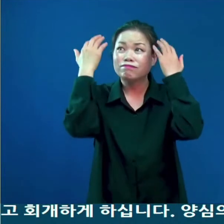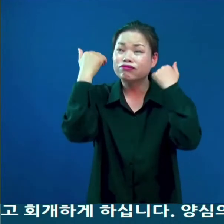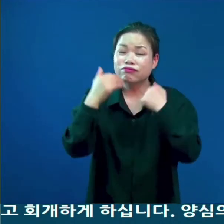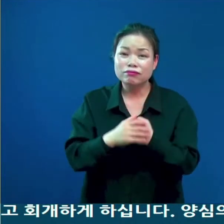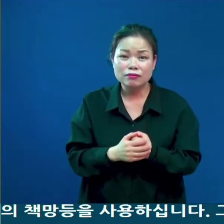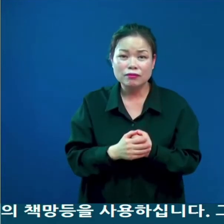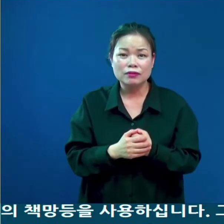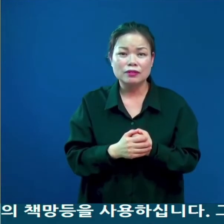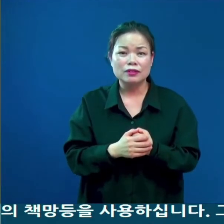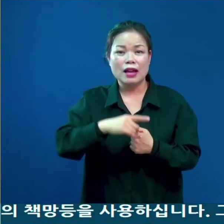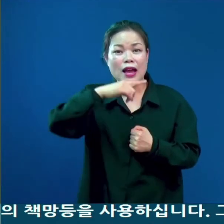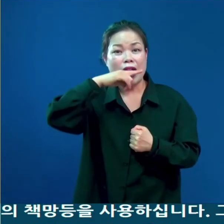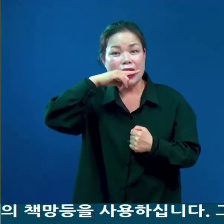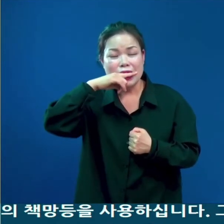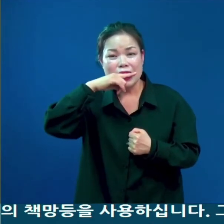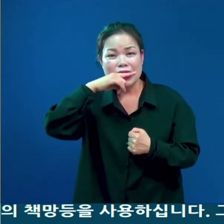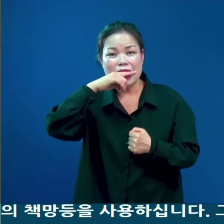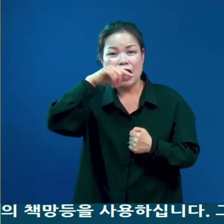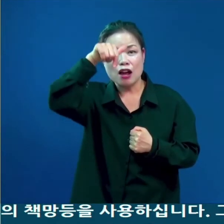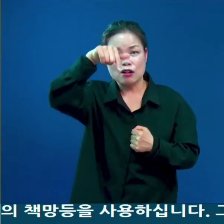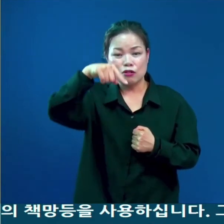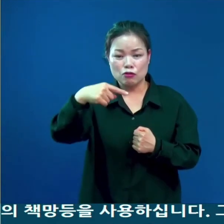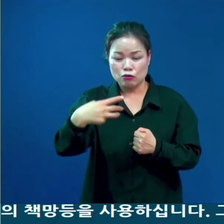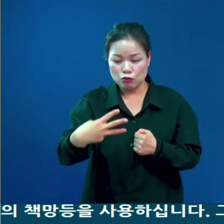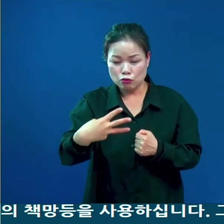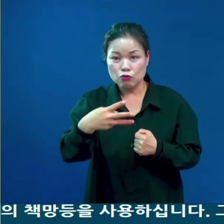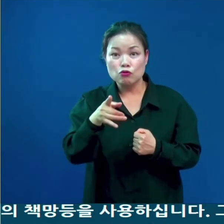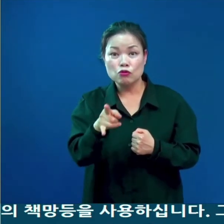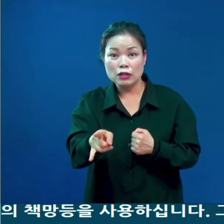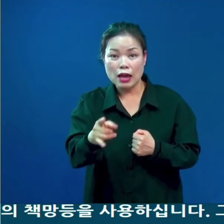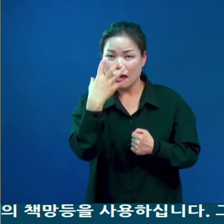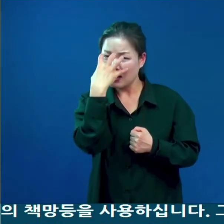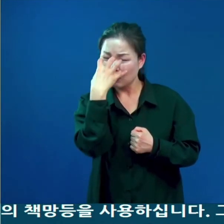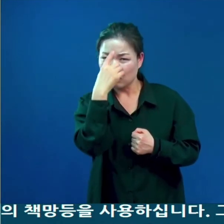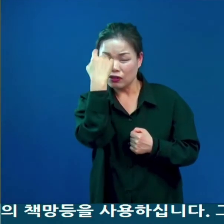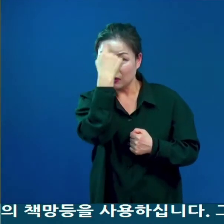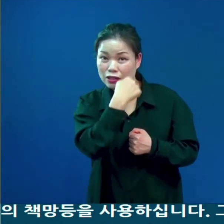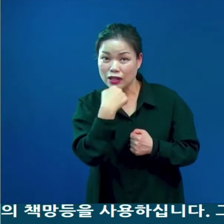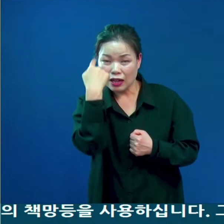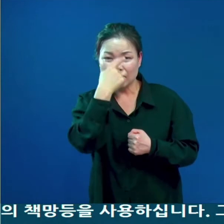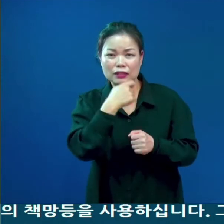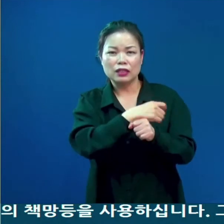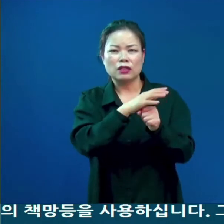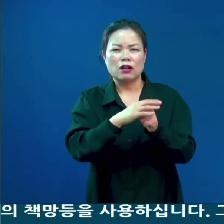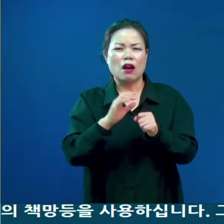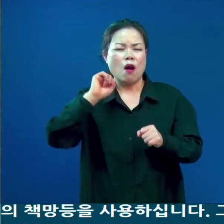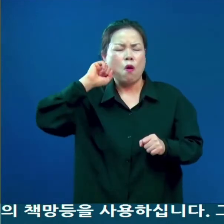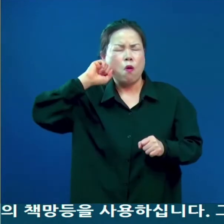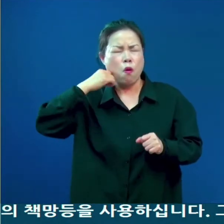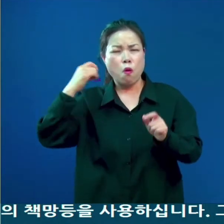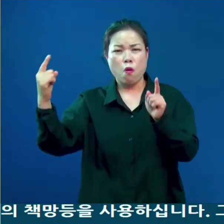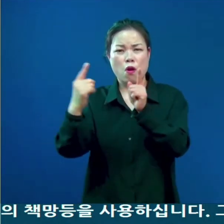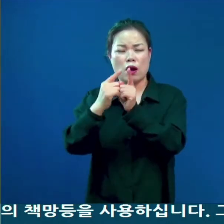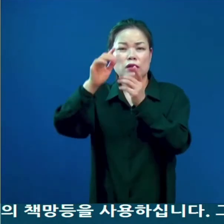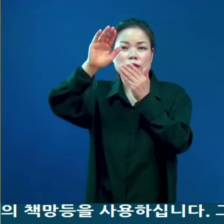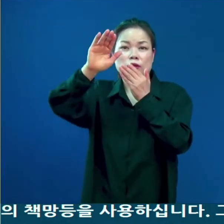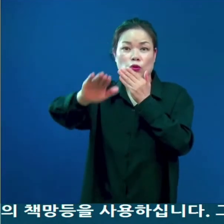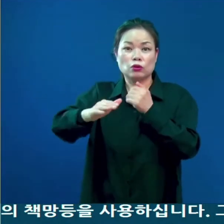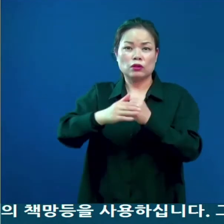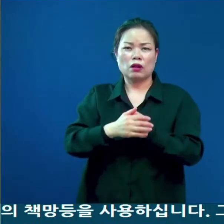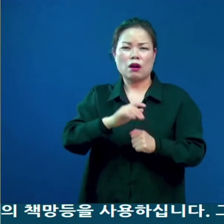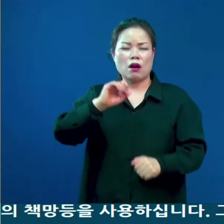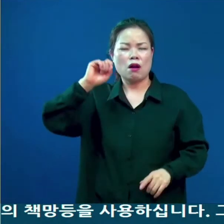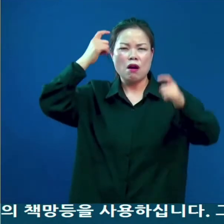그러니까 재갈과 굴레 이런 것 같은 하나님의 징계를 받고 온갖 어려움을 다 겪고 당하고 난 후에 돌이키는